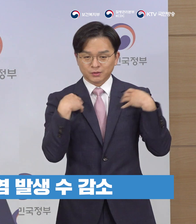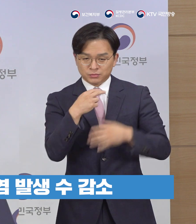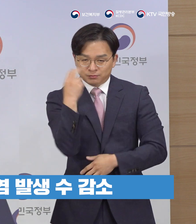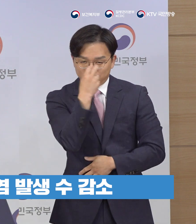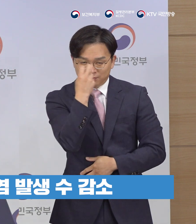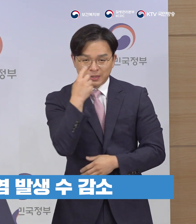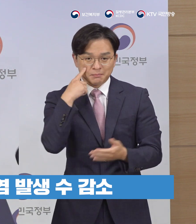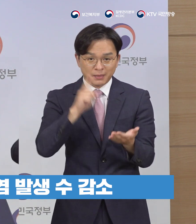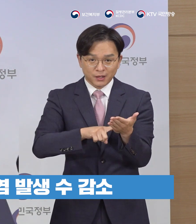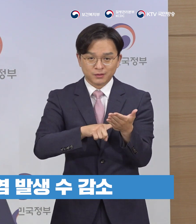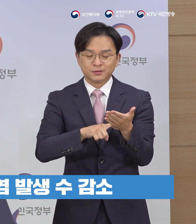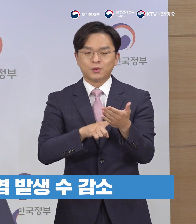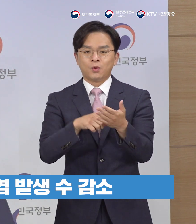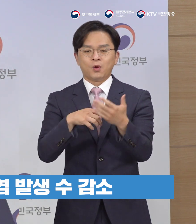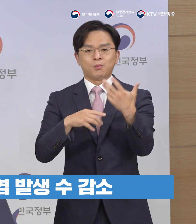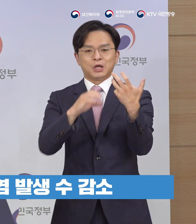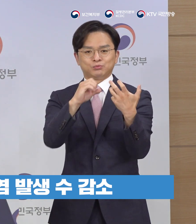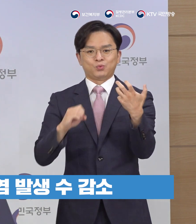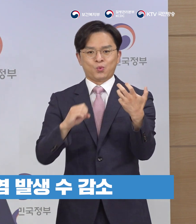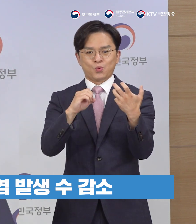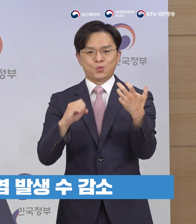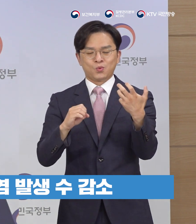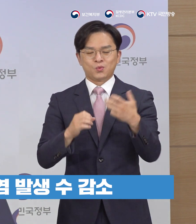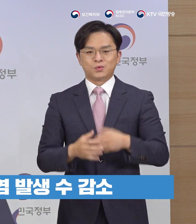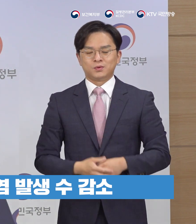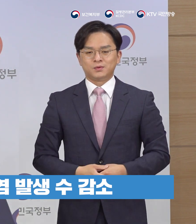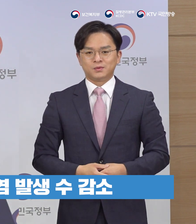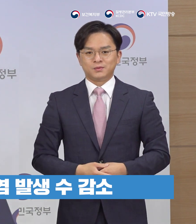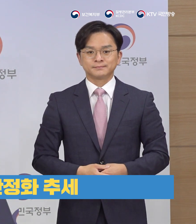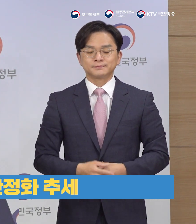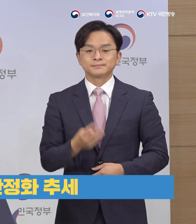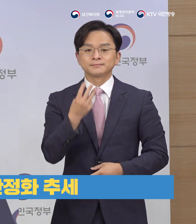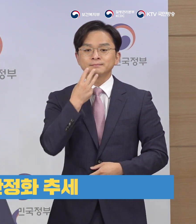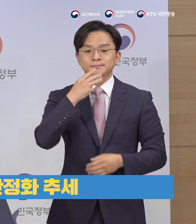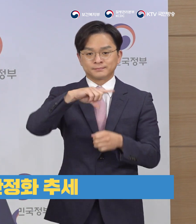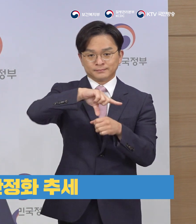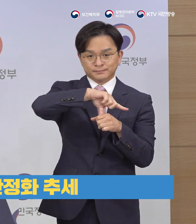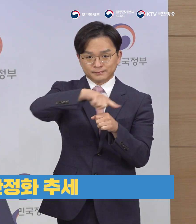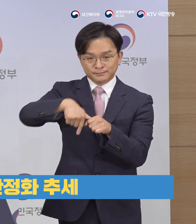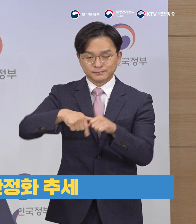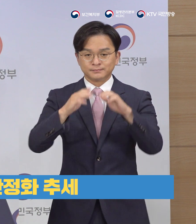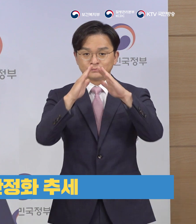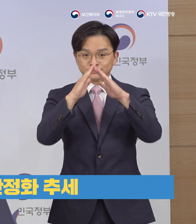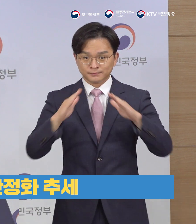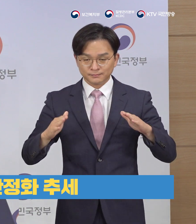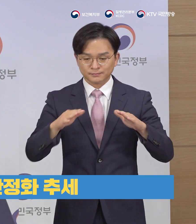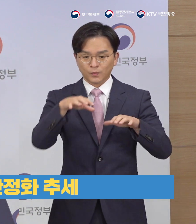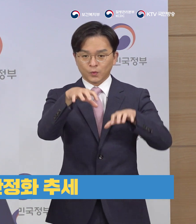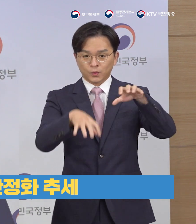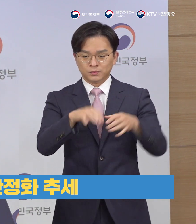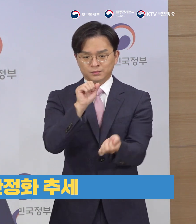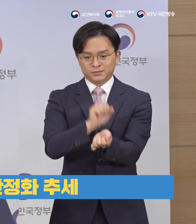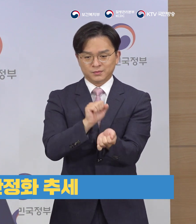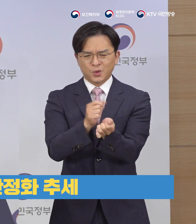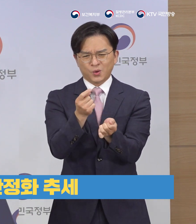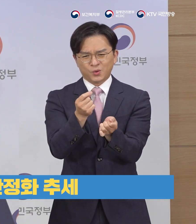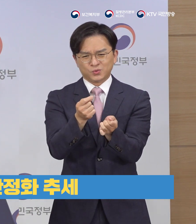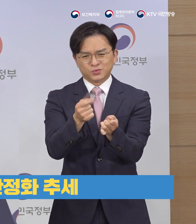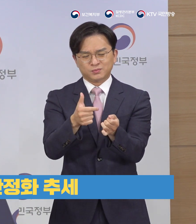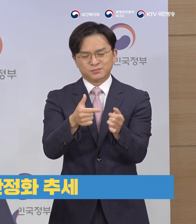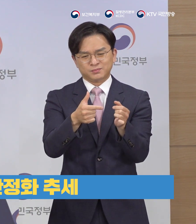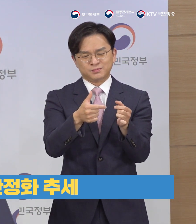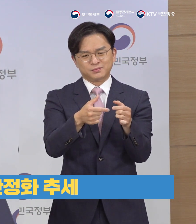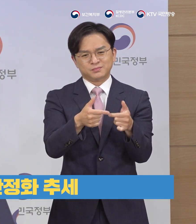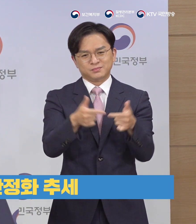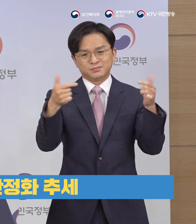방역망 내 관리 비율도 80%에 근접하고 있습니다. 지역적으로는 수도권과 호남권의 환자